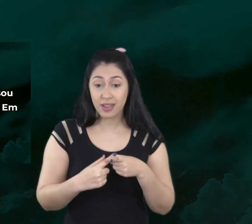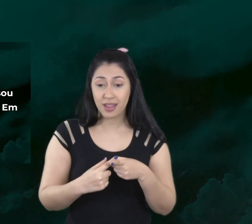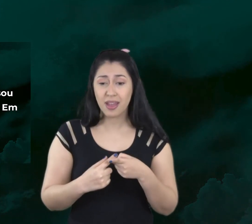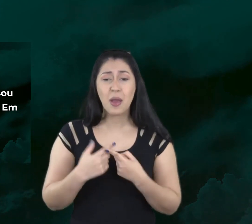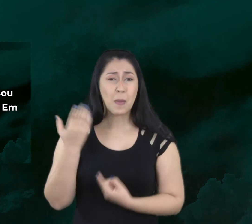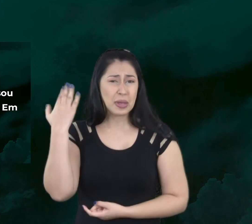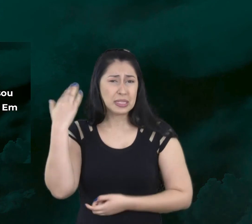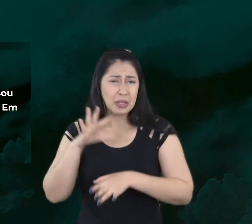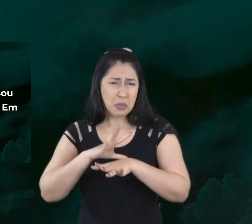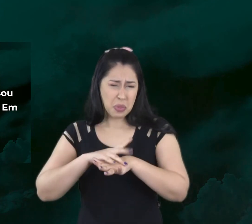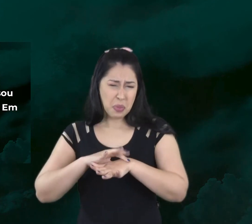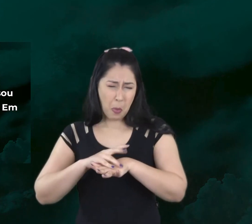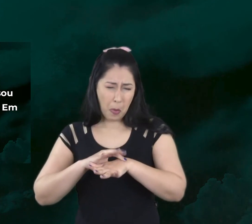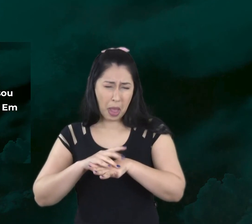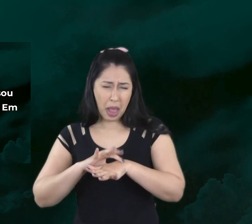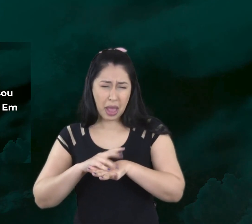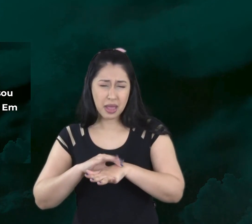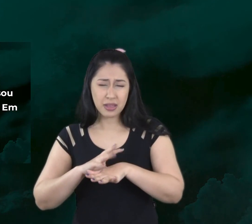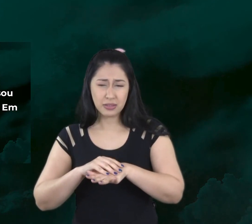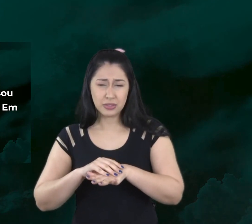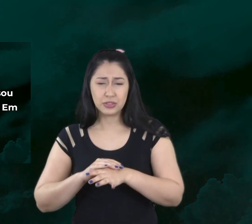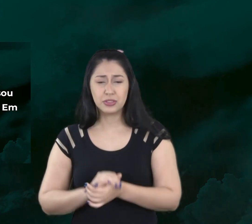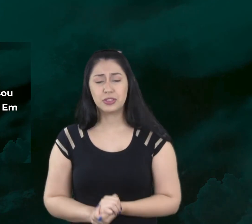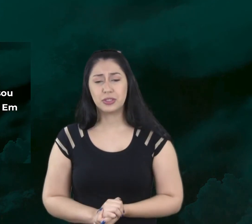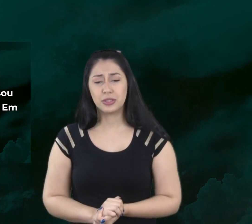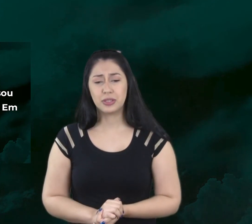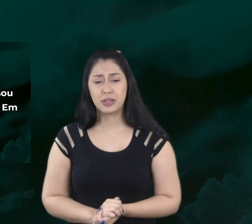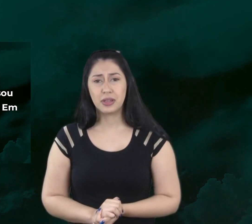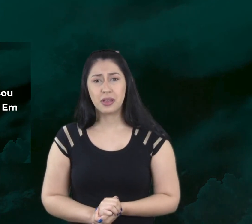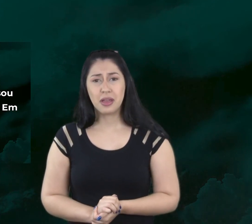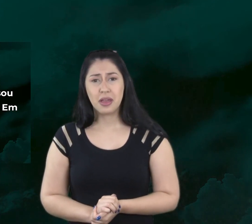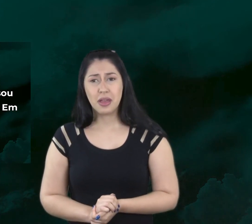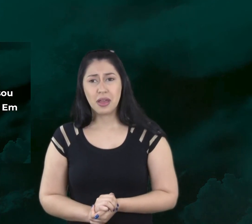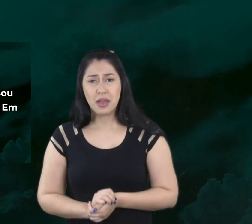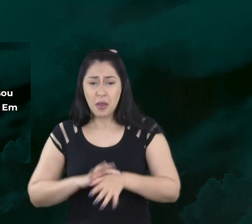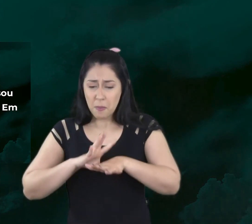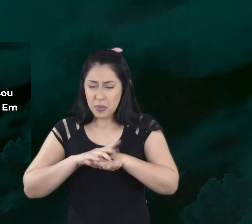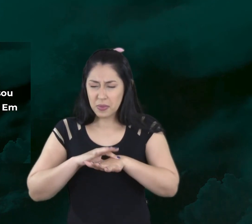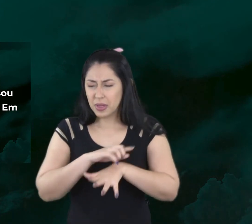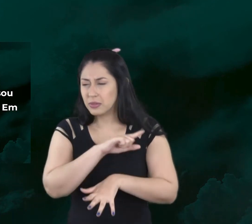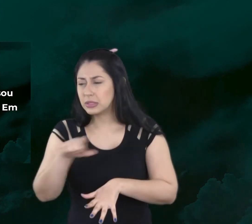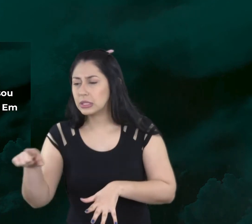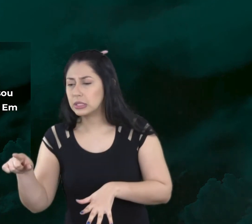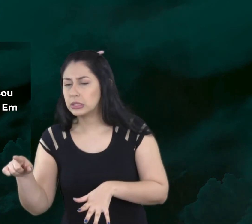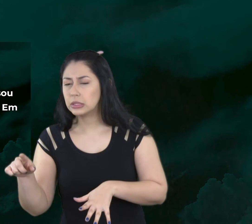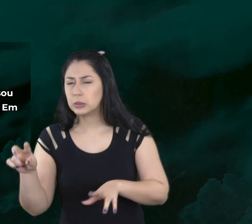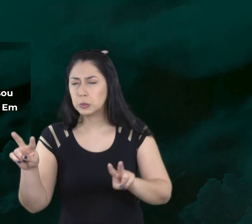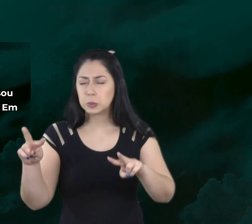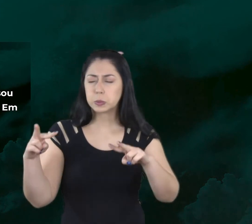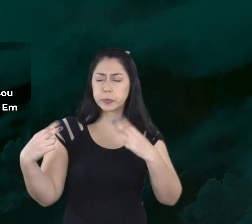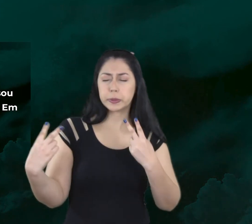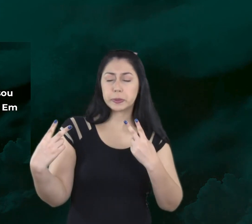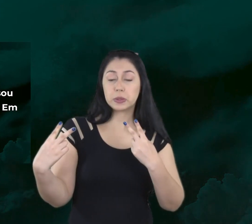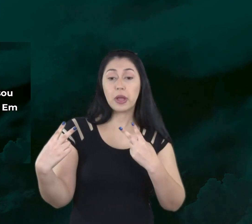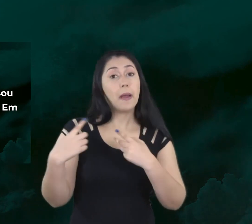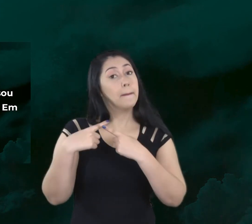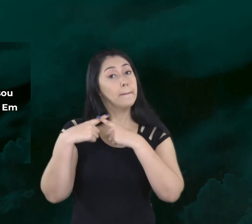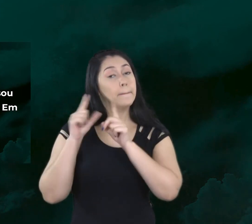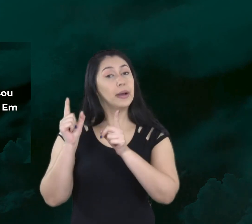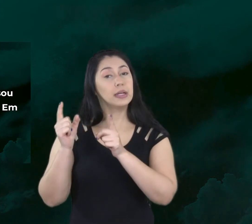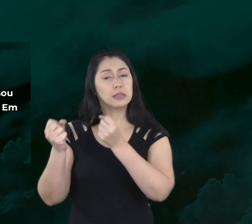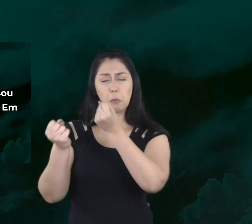enfermidade física, e posto que a minha enfermidade na carne vos foi uma tentação. Contudo, não me